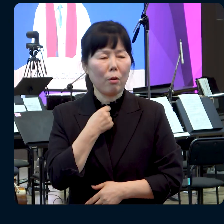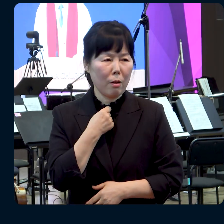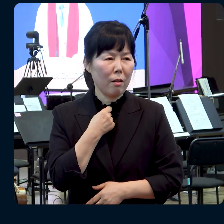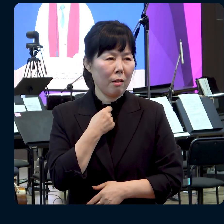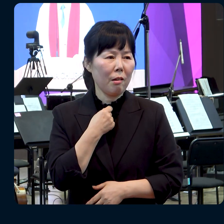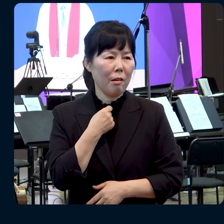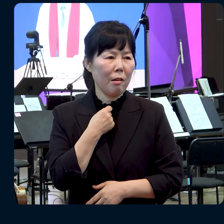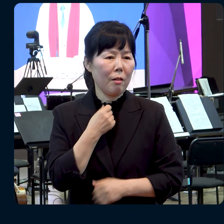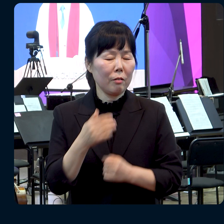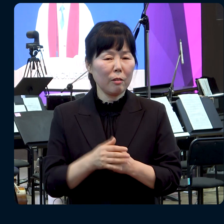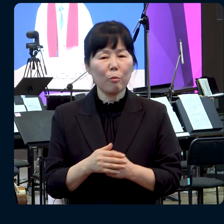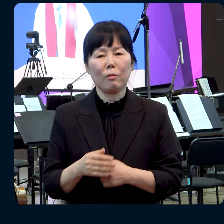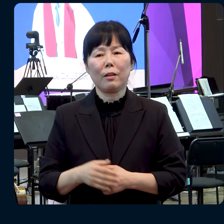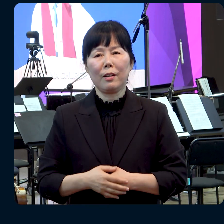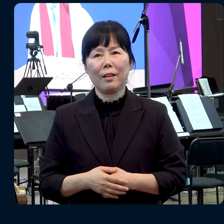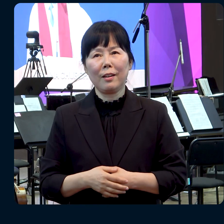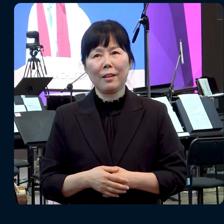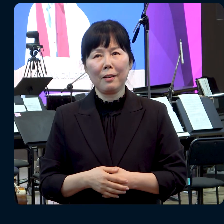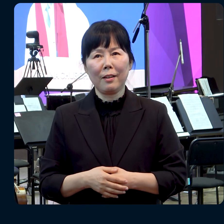그때